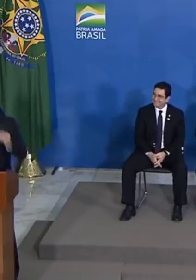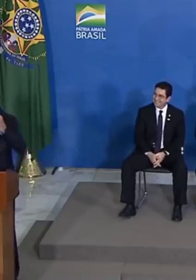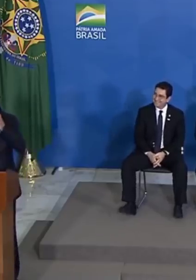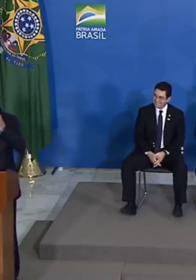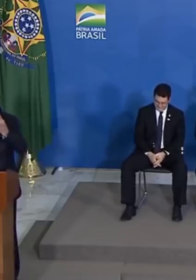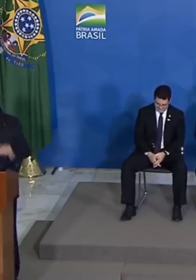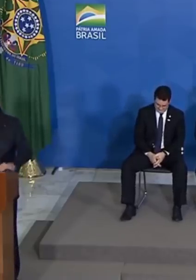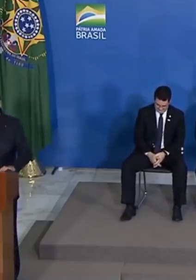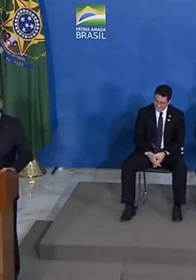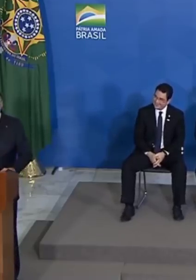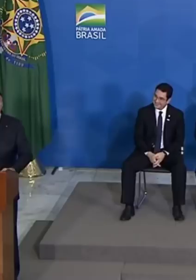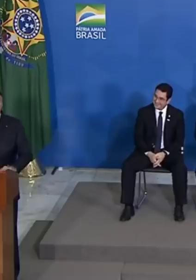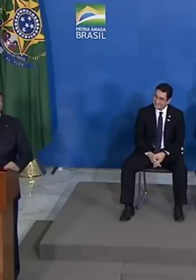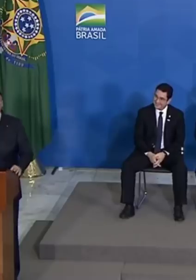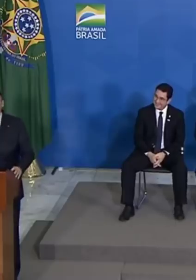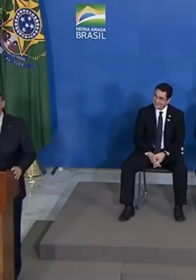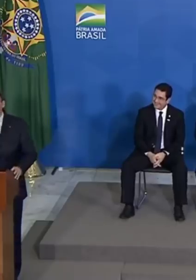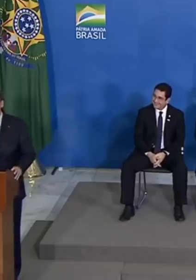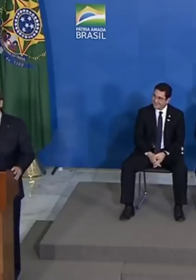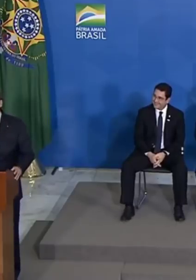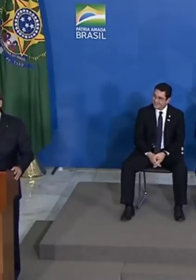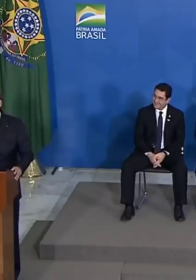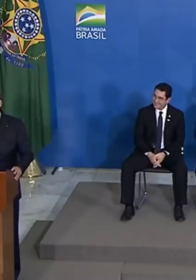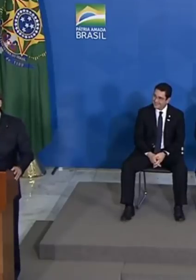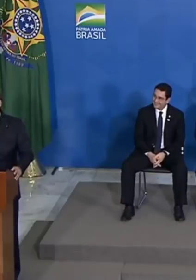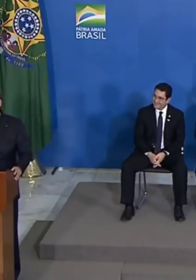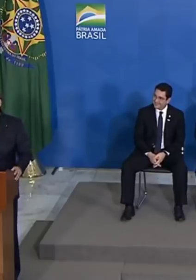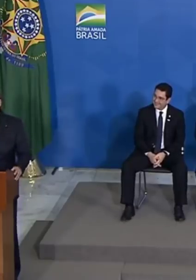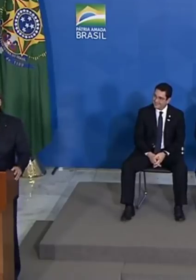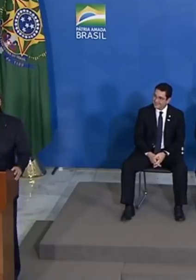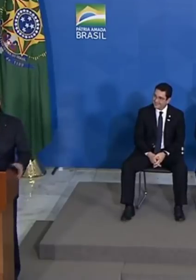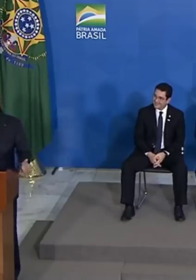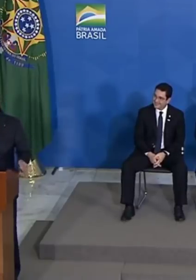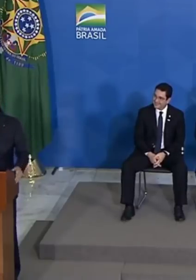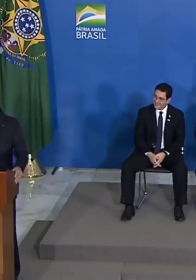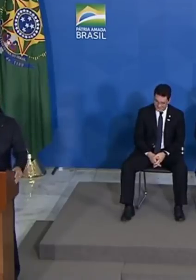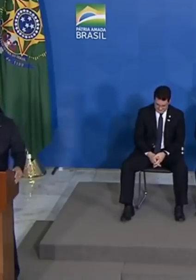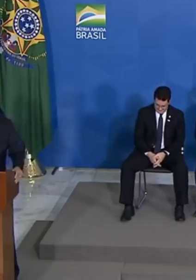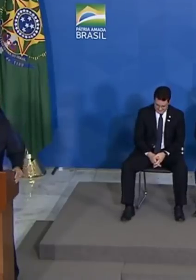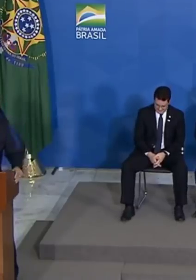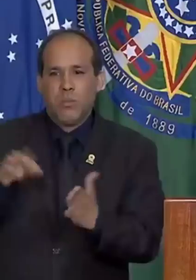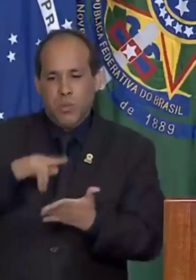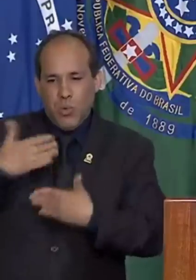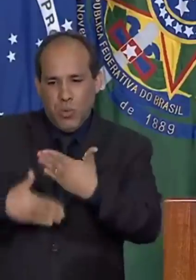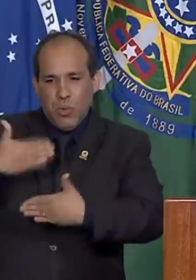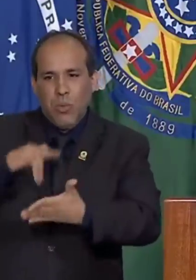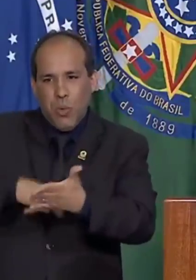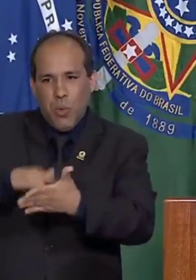Geraldo participou ativamente desse processo. E dessa maneira, caso essa medida